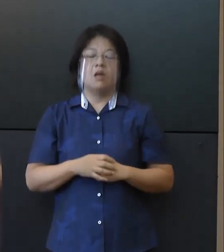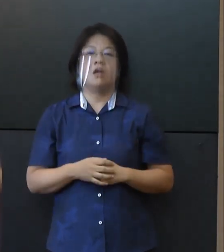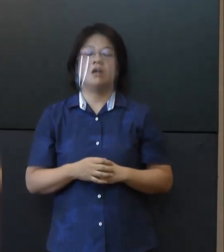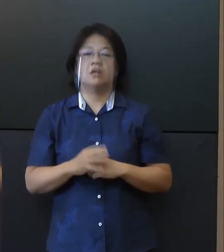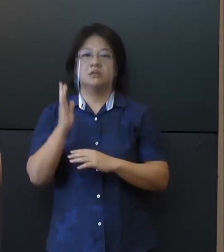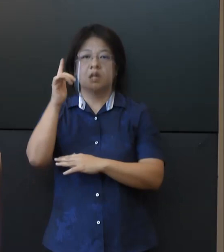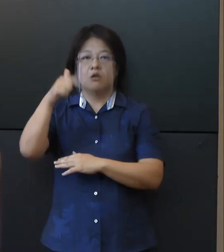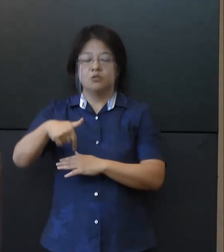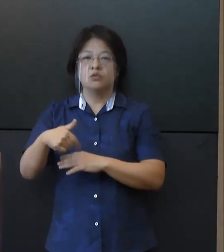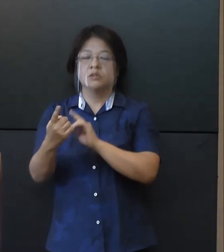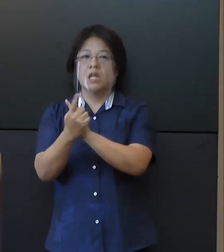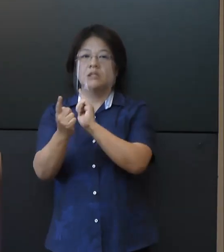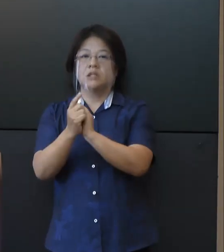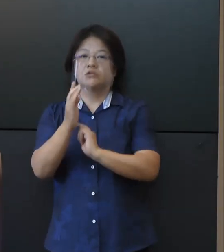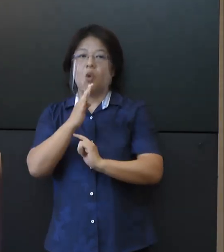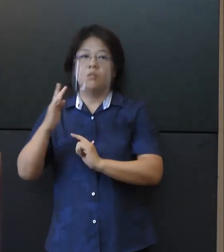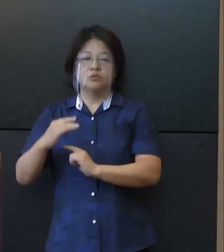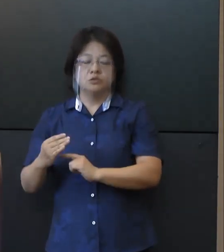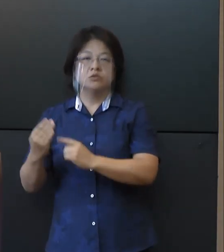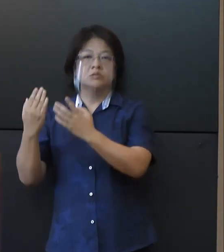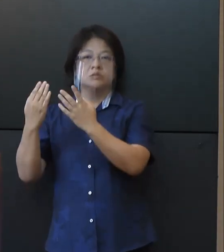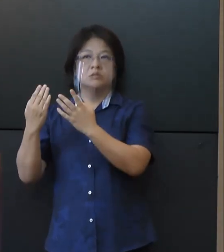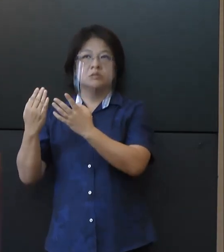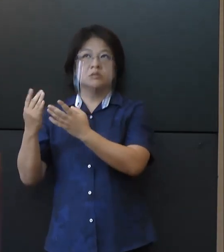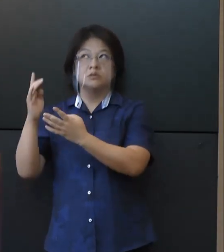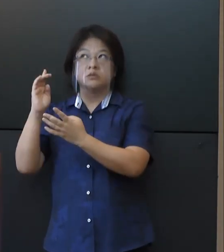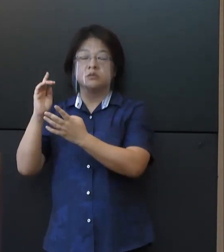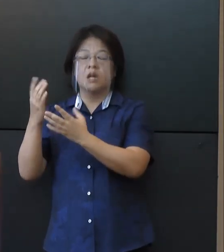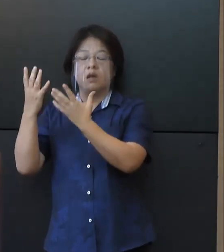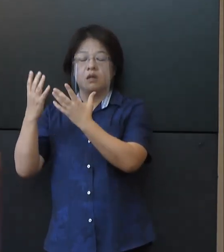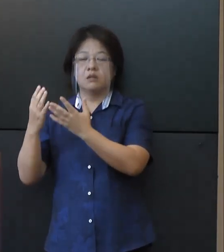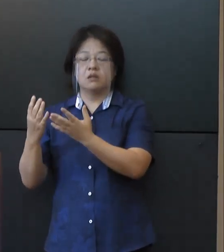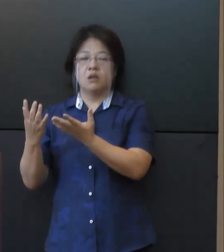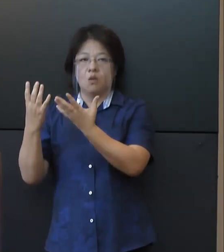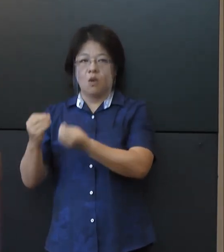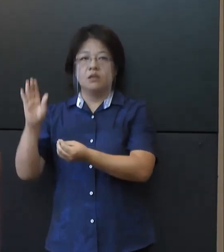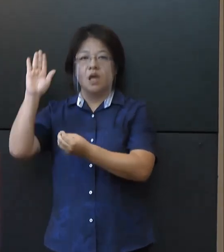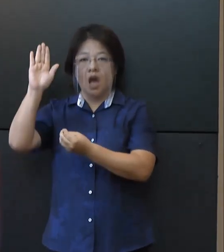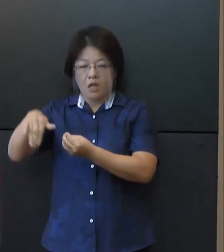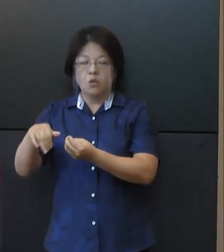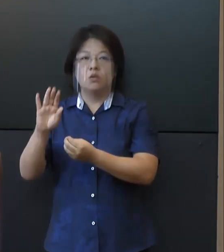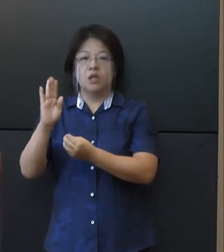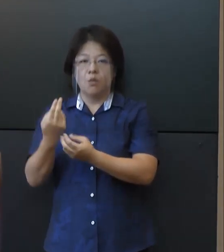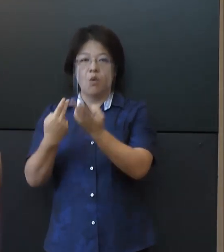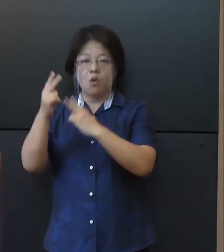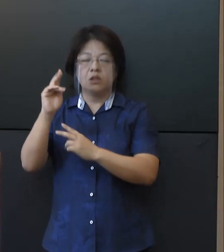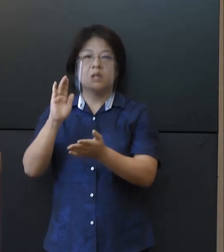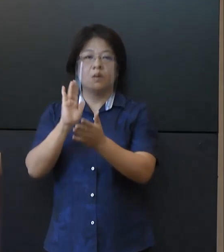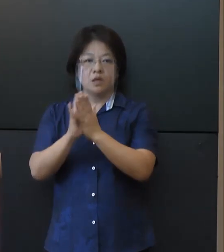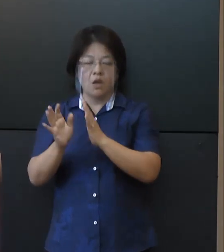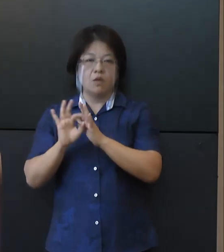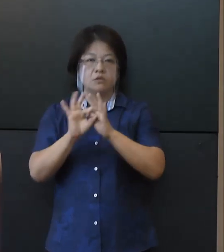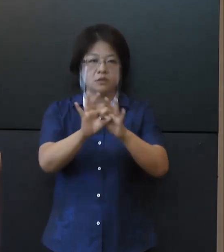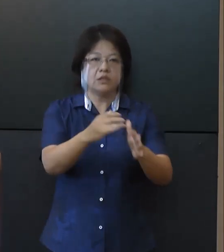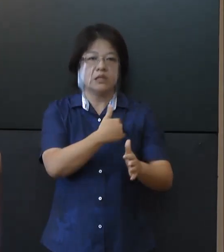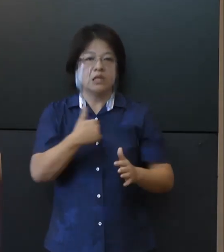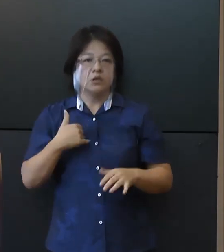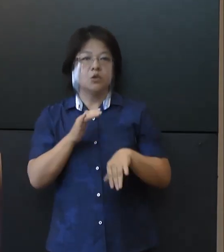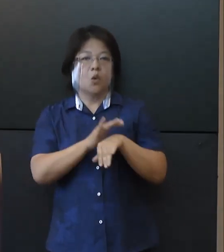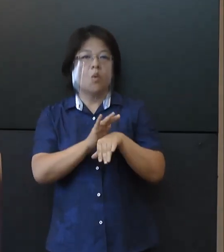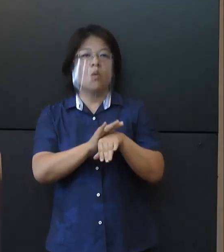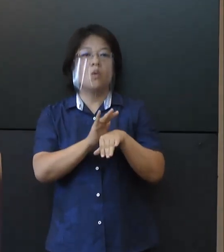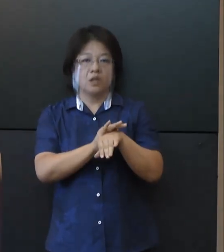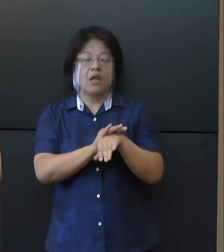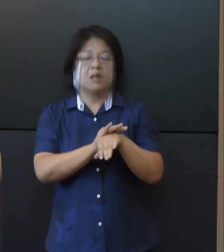策本部廃止後であっても、必要に応じて対策を迅速に実施することなどを内容と